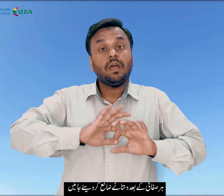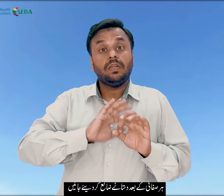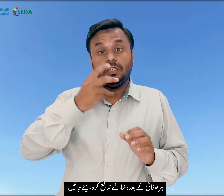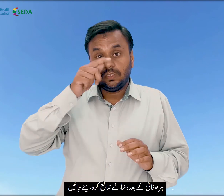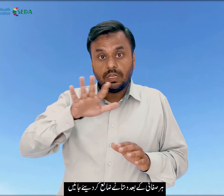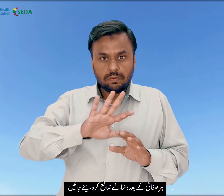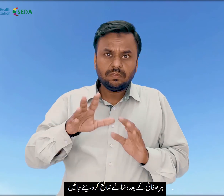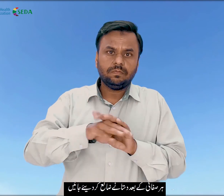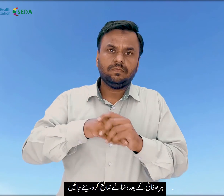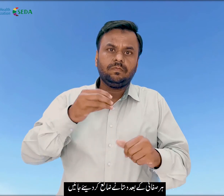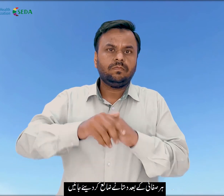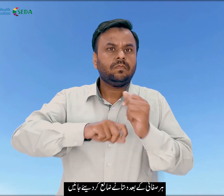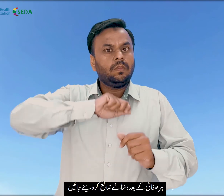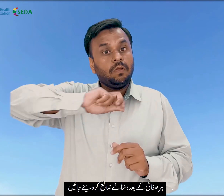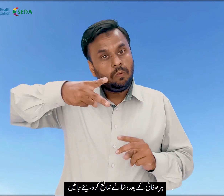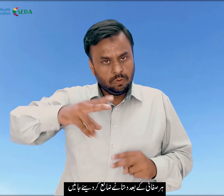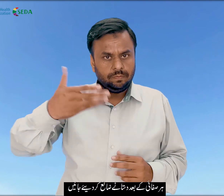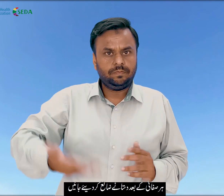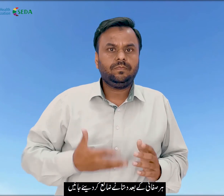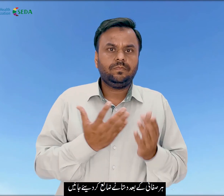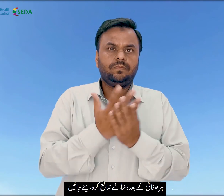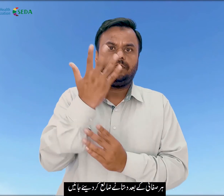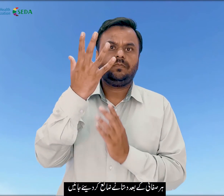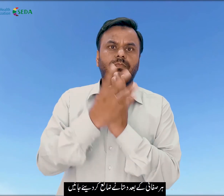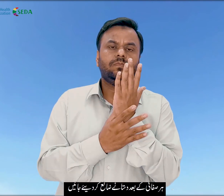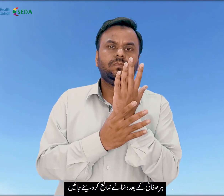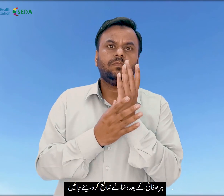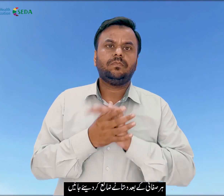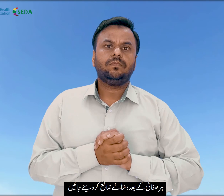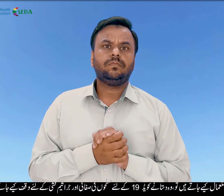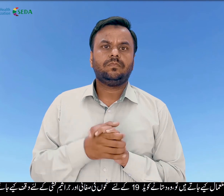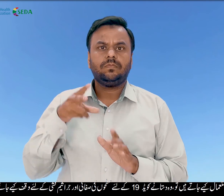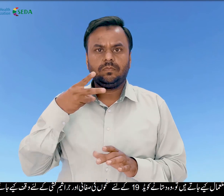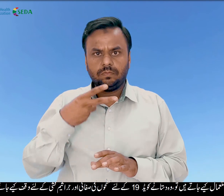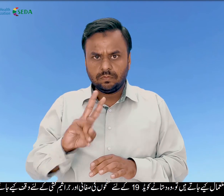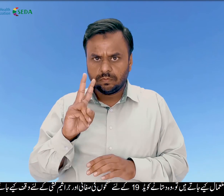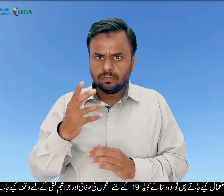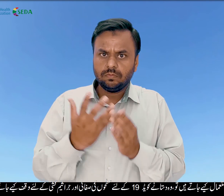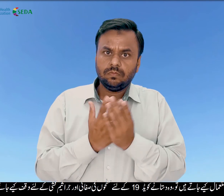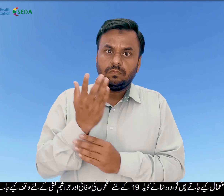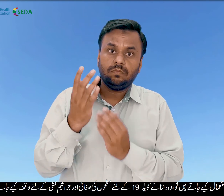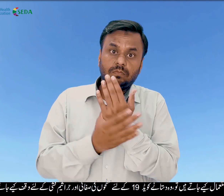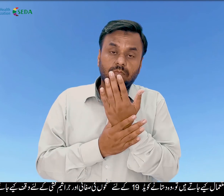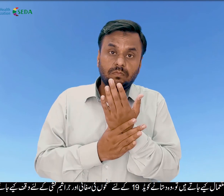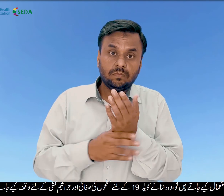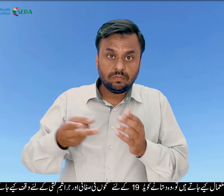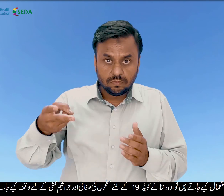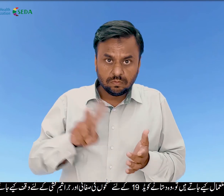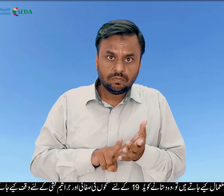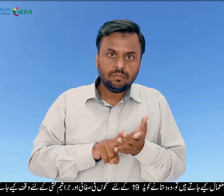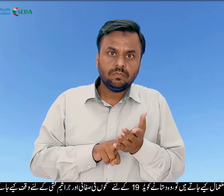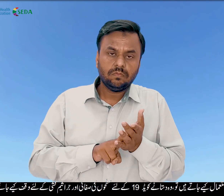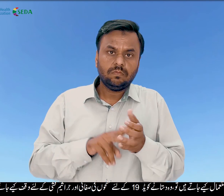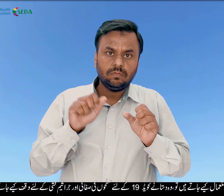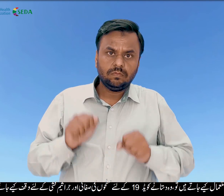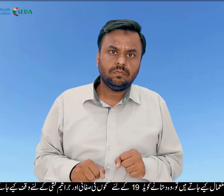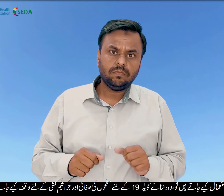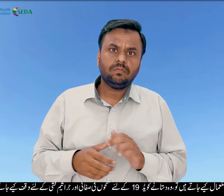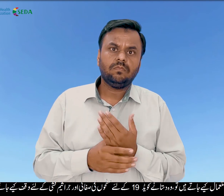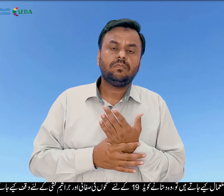بعد دستانے ضائع کر دیے جائیں۔ اگر دوبارہ قابل استعمال دستانے استعمال کیے جاتے ہیں